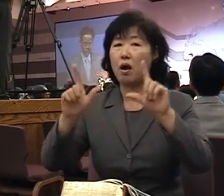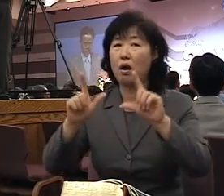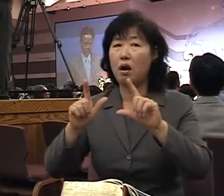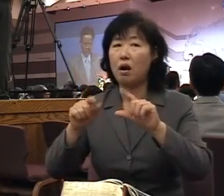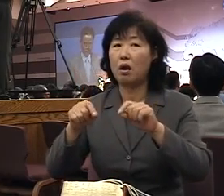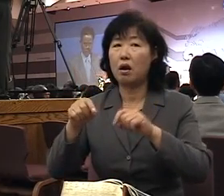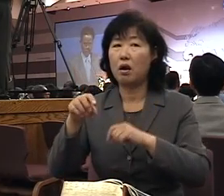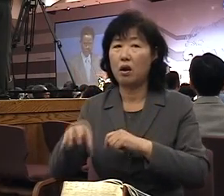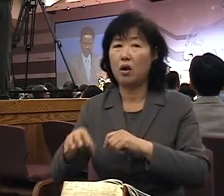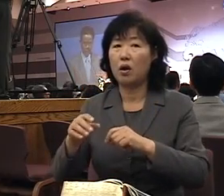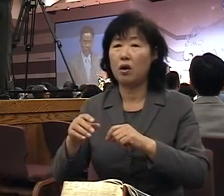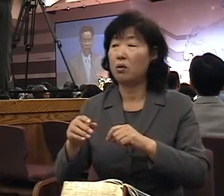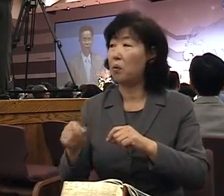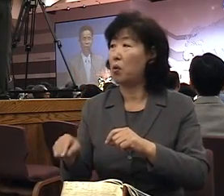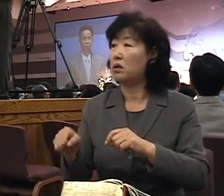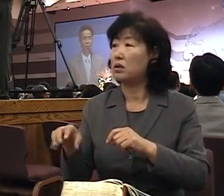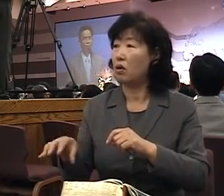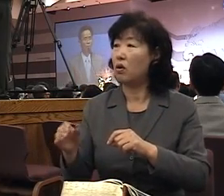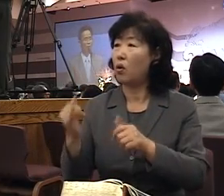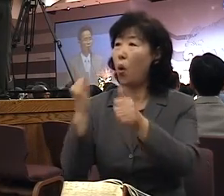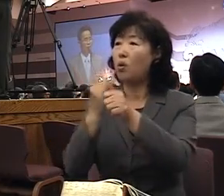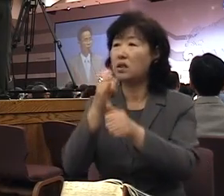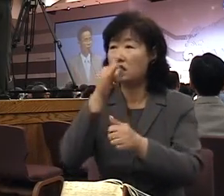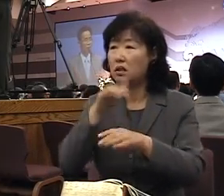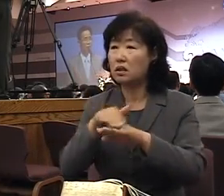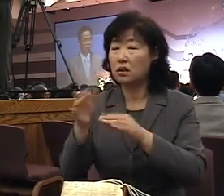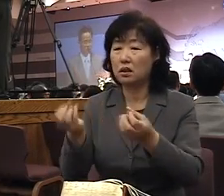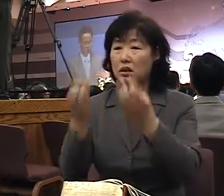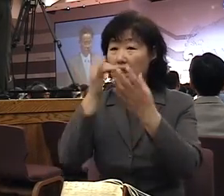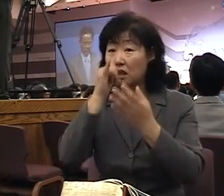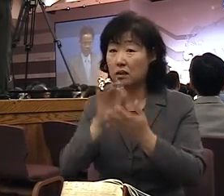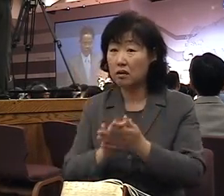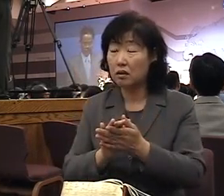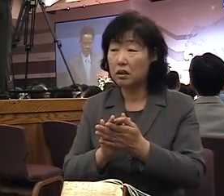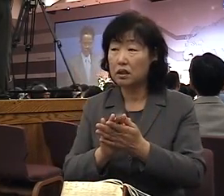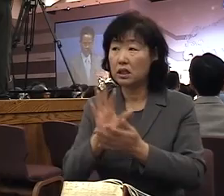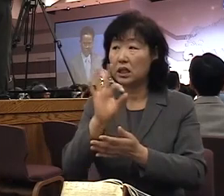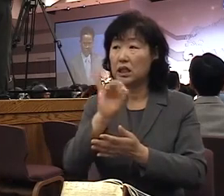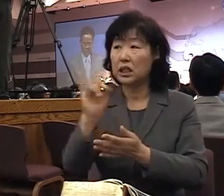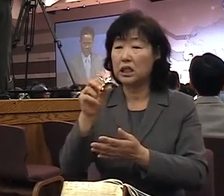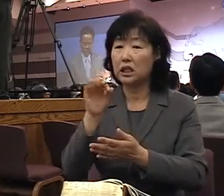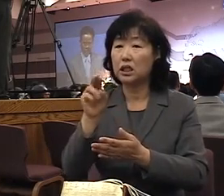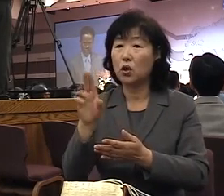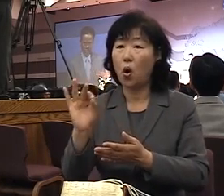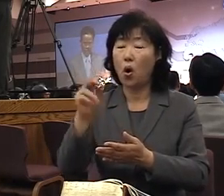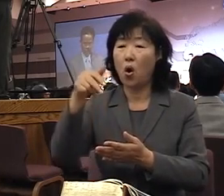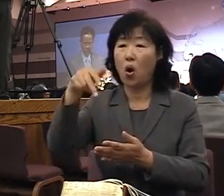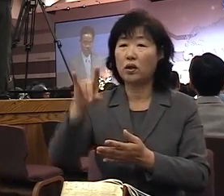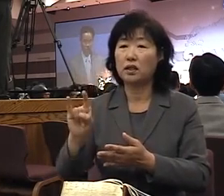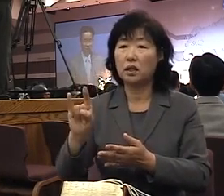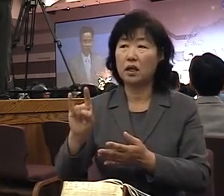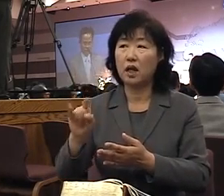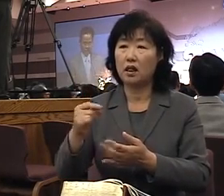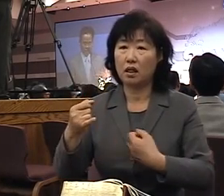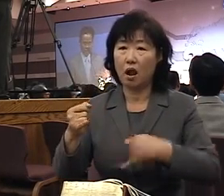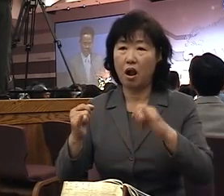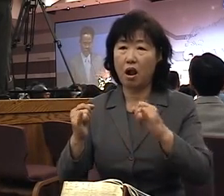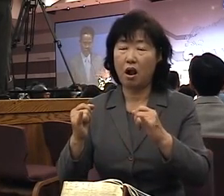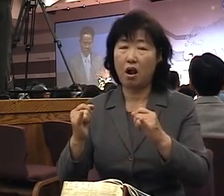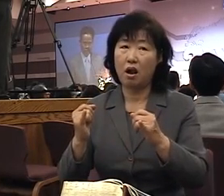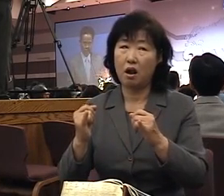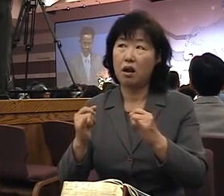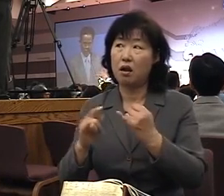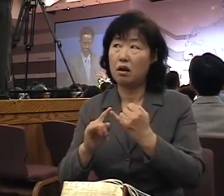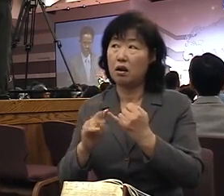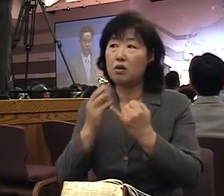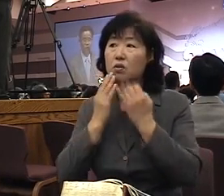4시 결혼식이 있습니다. 그리고 화송 선교사님이신 이영대 장로님, 이영대 선교사님 따님 되시는 리디아 양